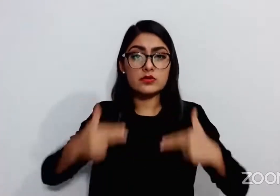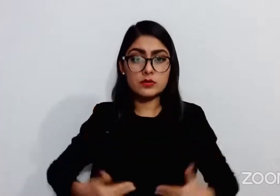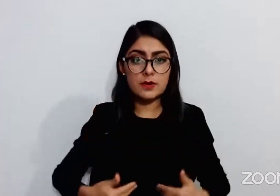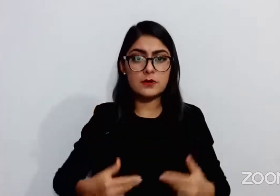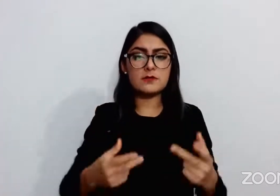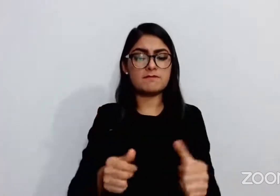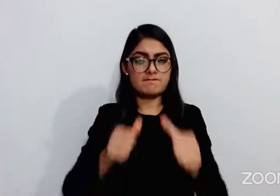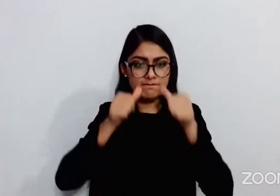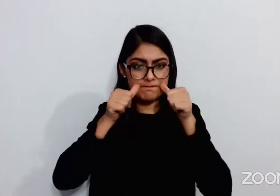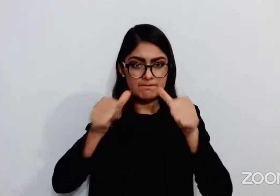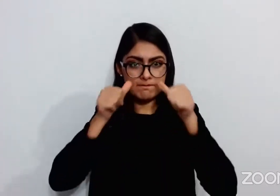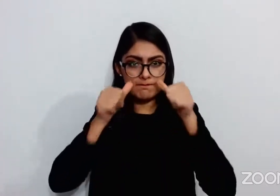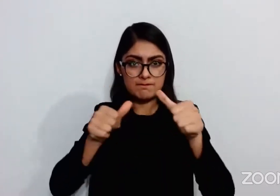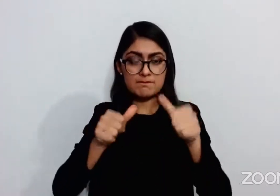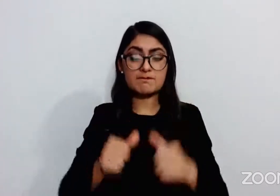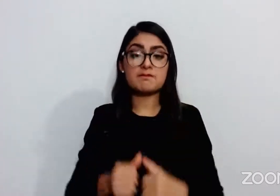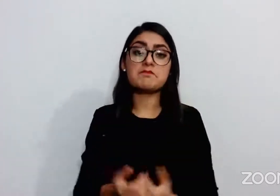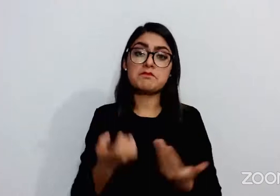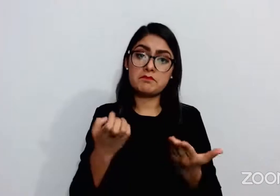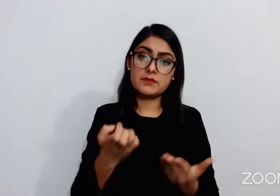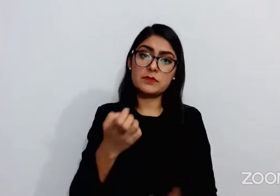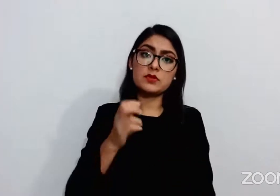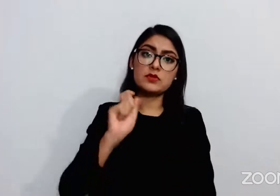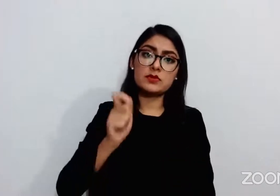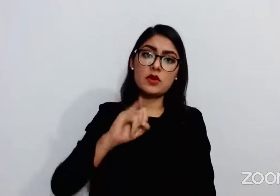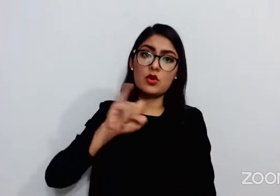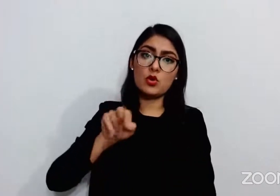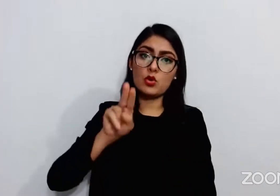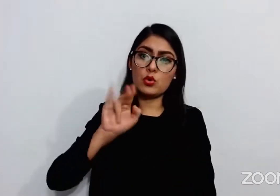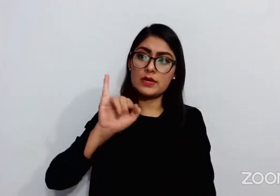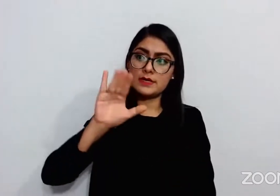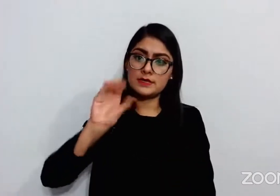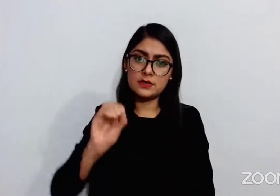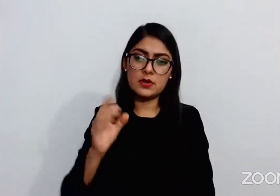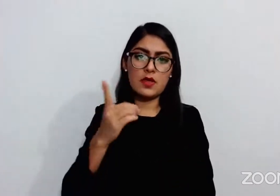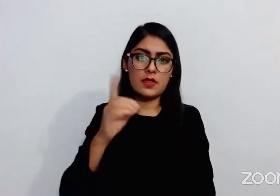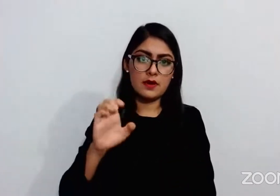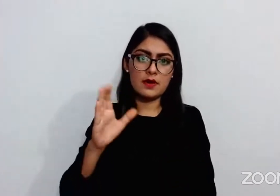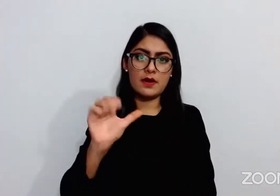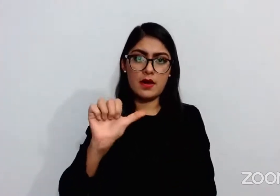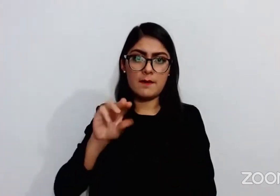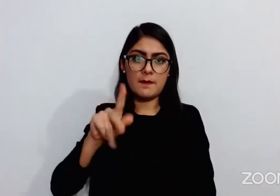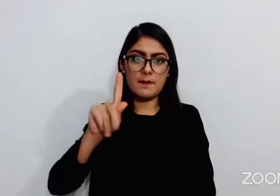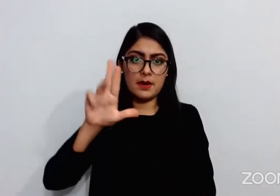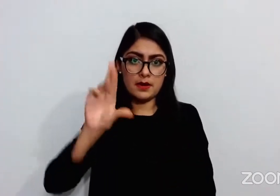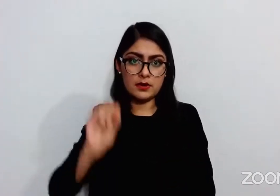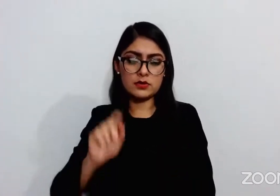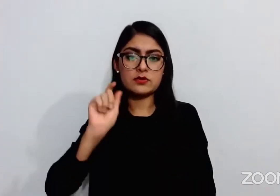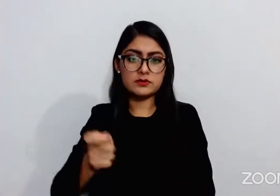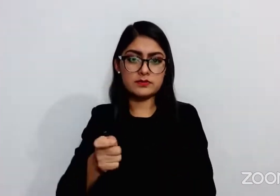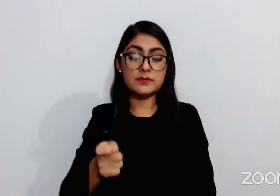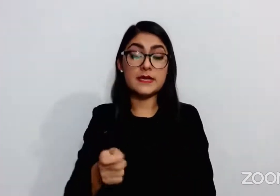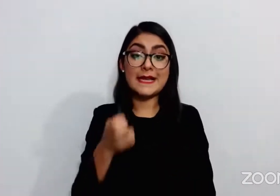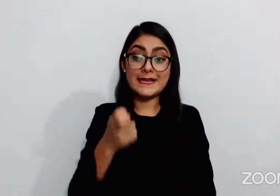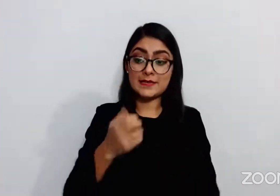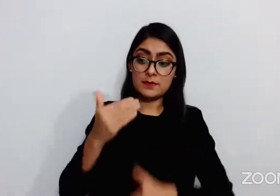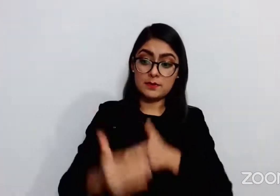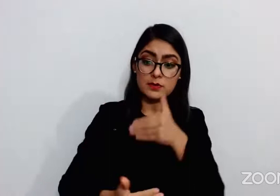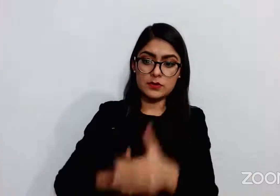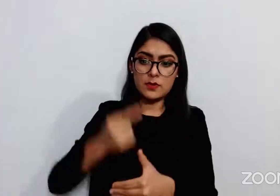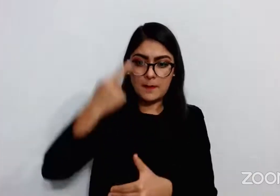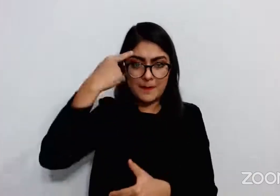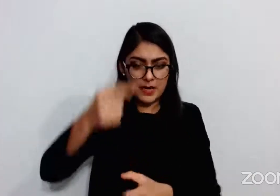nación, con lo que el juicio de amparo se presenta así como el instrumento procesal por excelencia para su